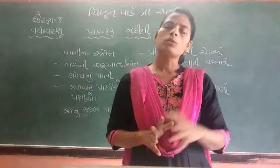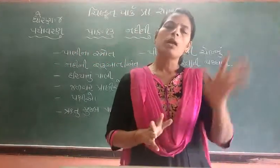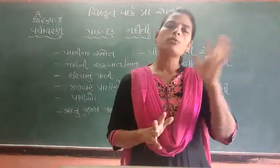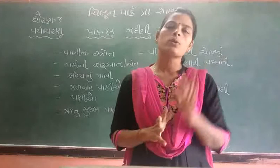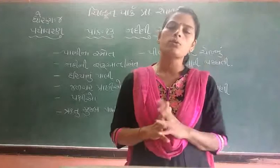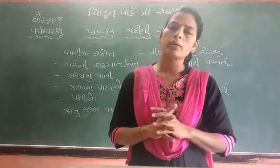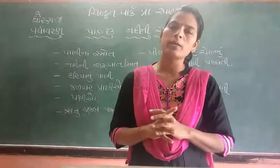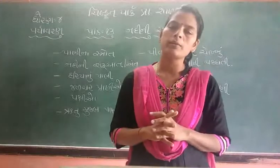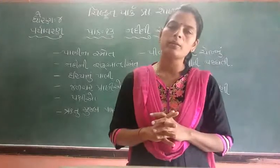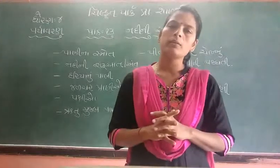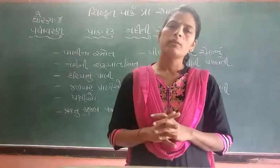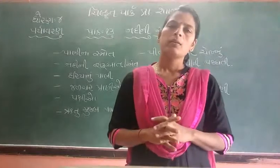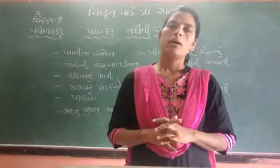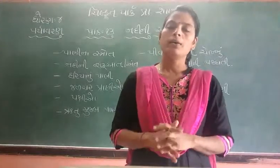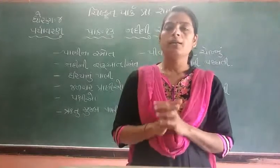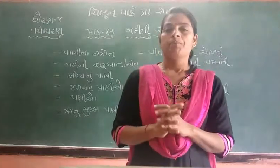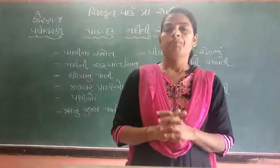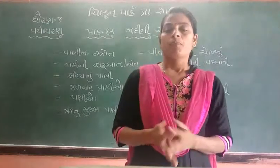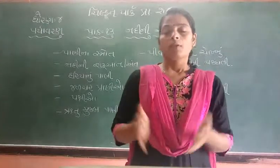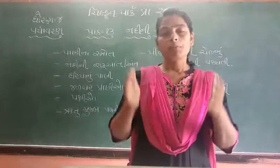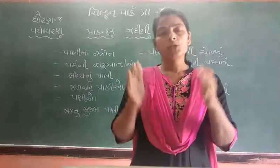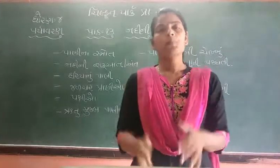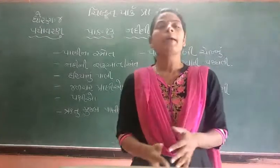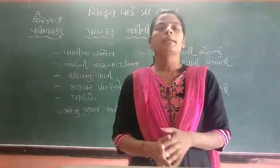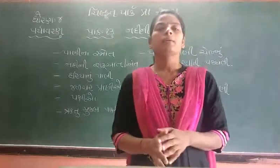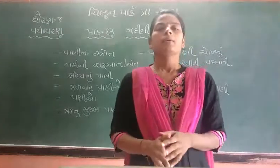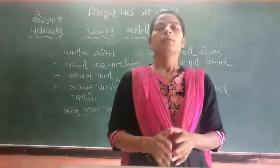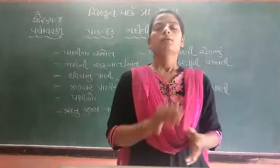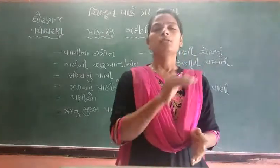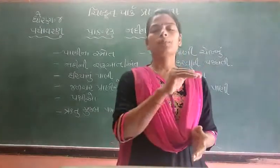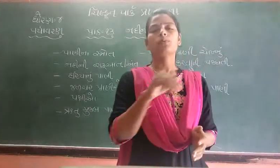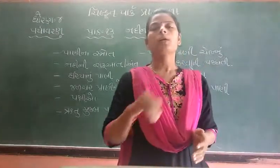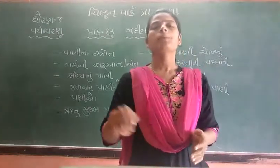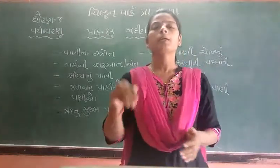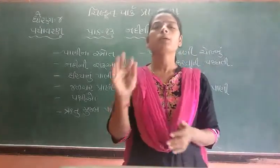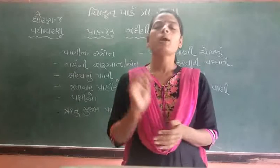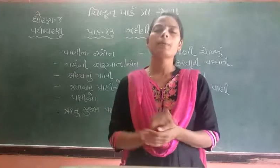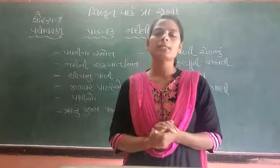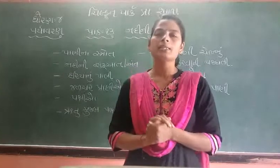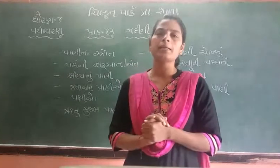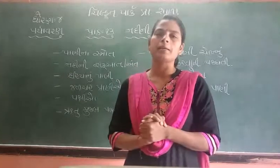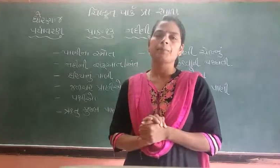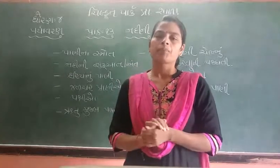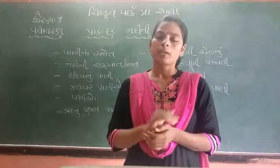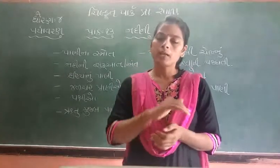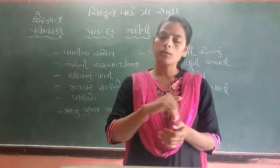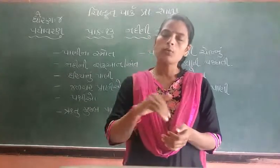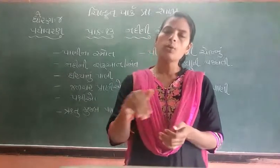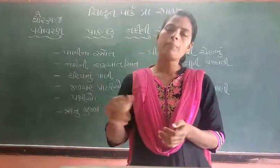તળાવ સરોવરની અંદર. અને બીજું પાણી, જે ભૂગર્ભ ગટરો આપણી જે છે ને એ ગટરોના